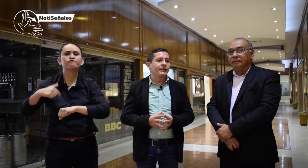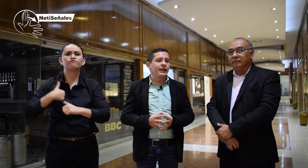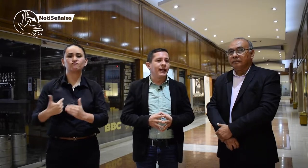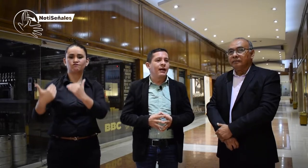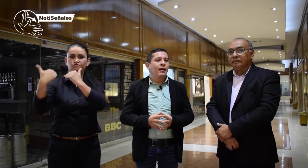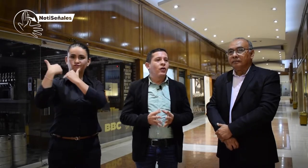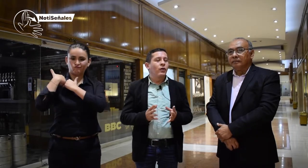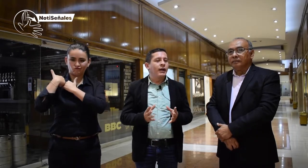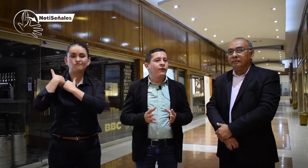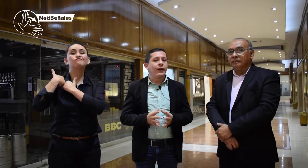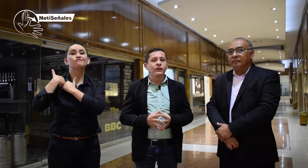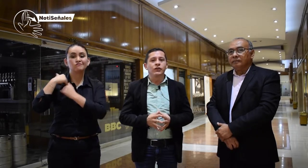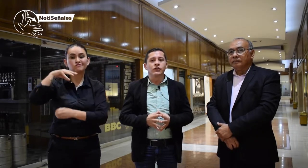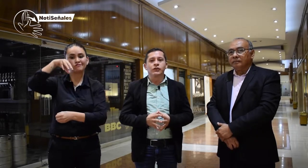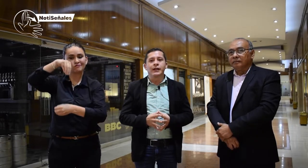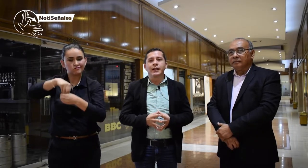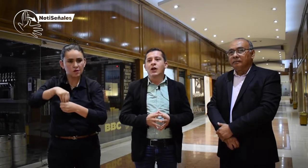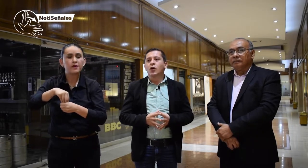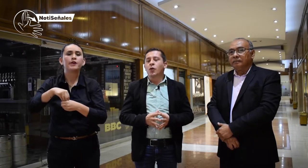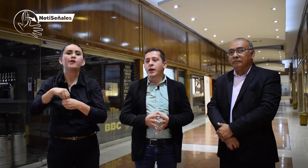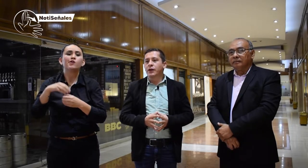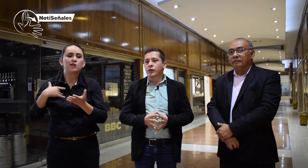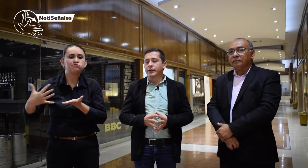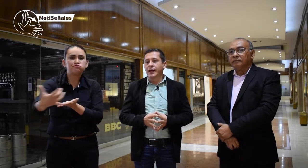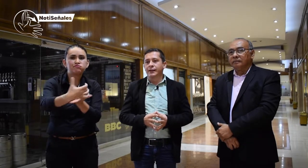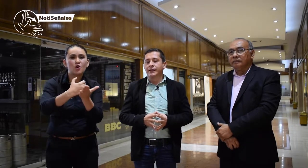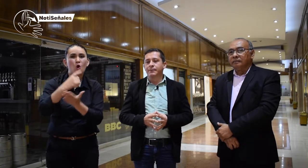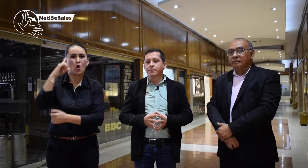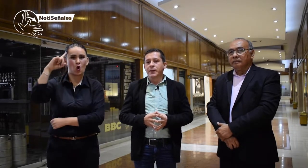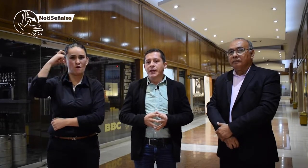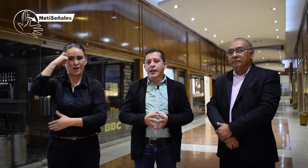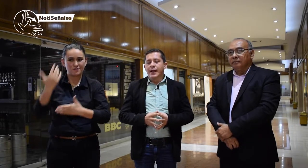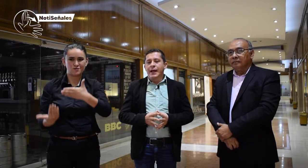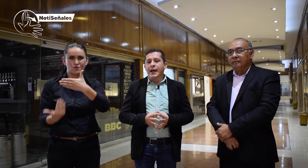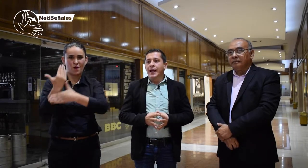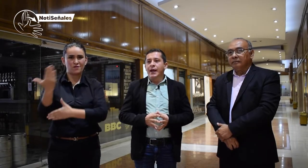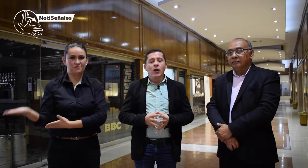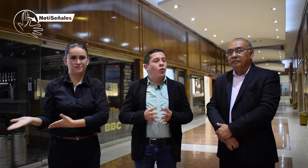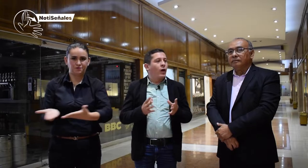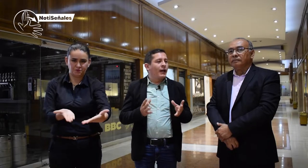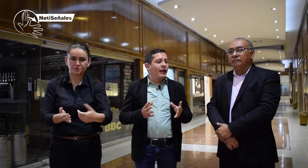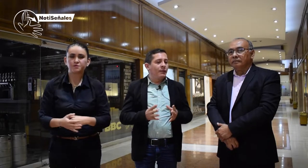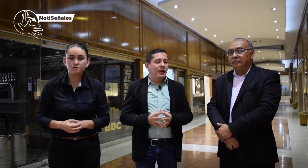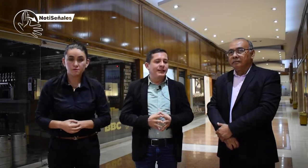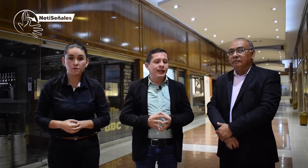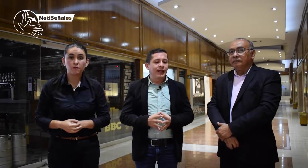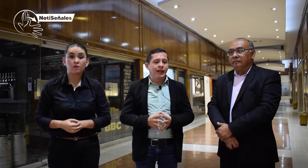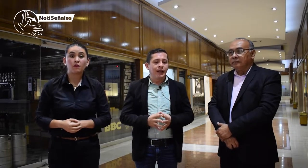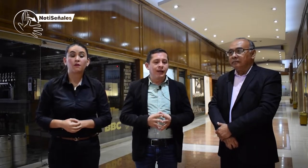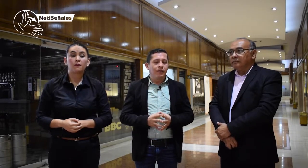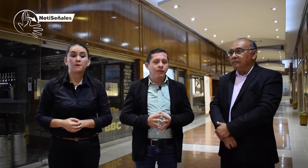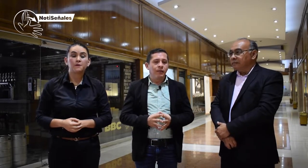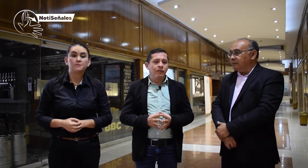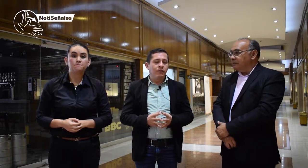esta cartera en efectos del gobierno entrante. ¿Cuál va a